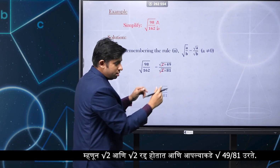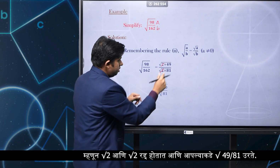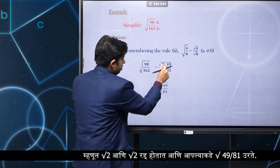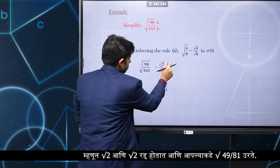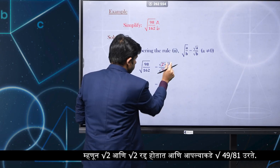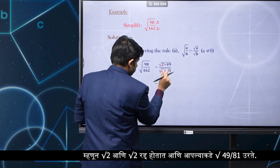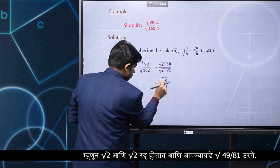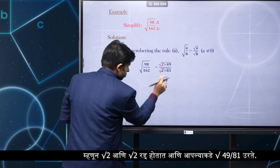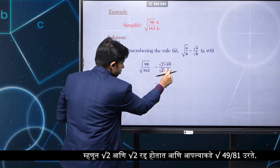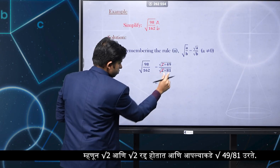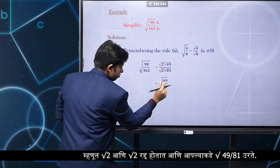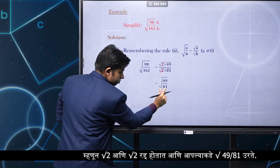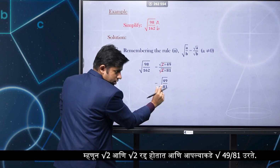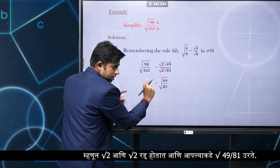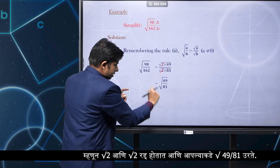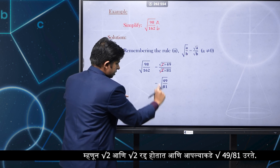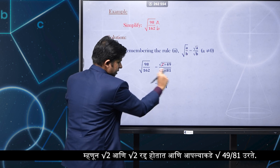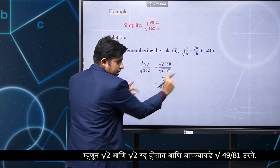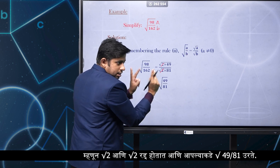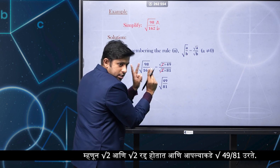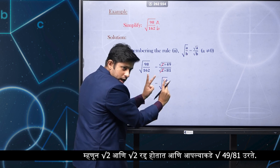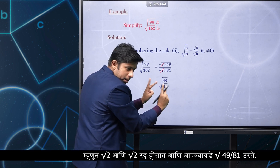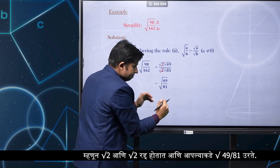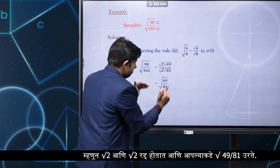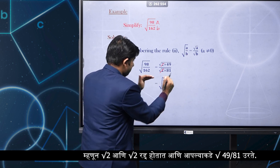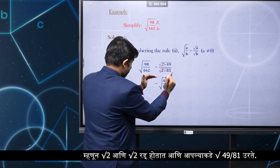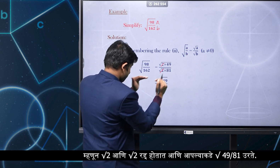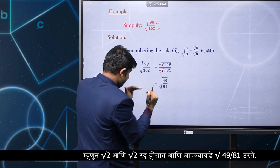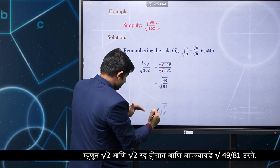म्हणून वर्गमुळात 2 आणि वर्गमुळात 2 रद्द होतात आणि आपल्याकडे वर्गमुळात